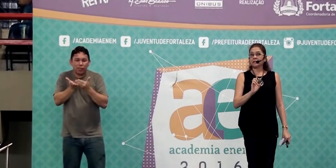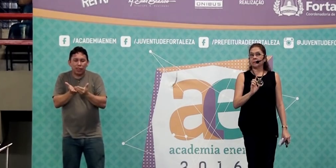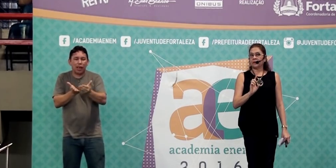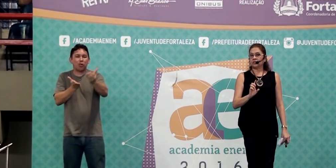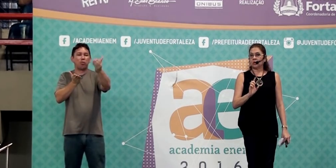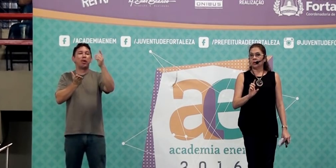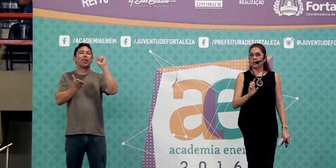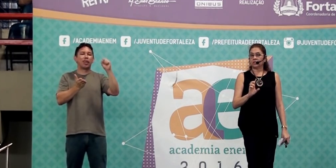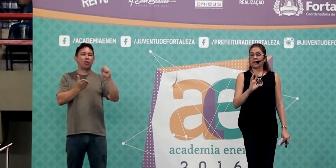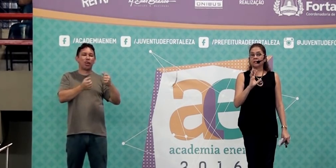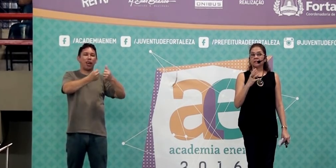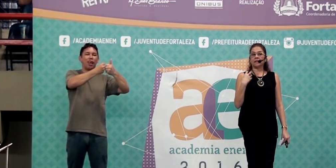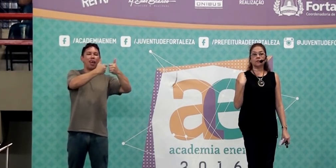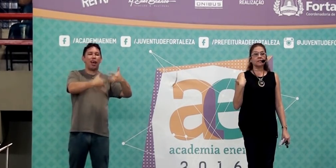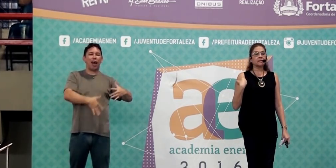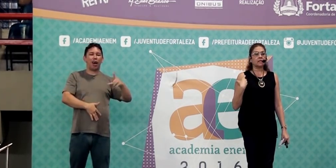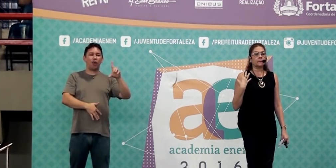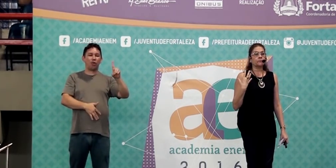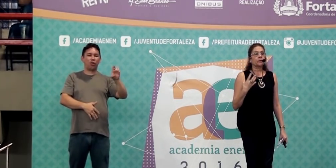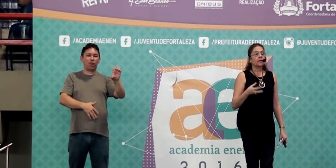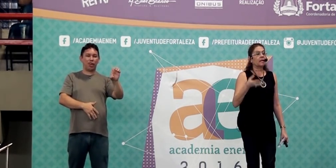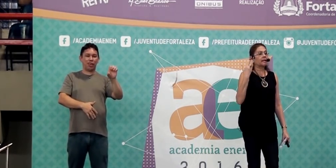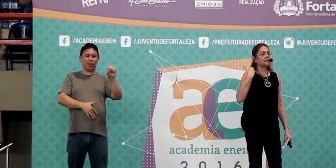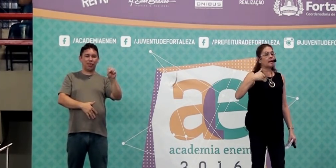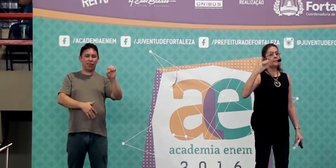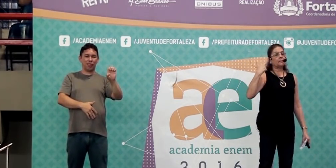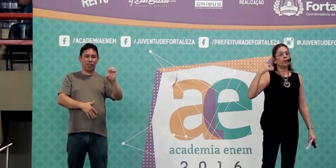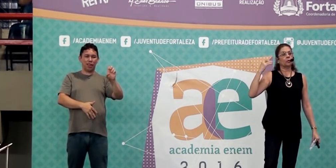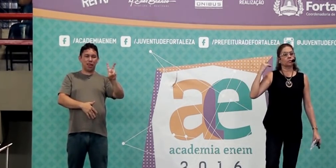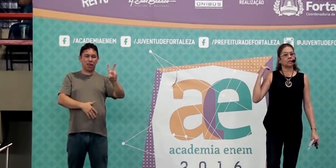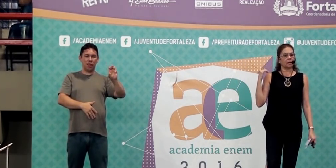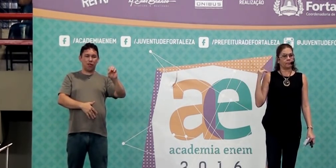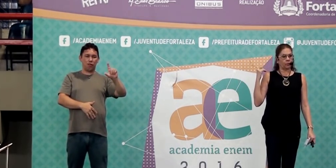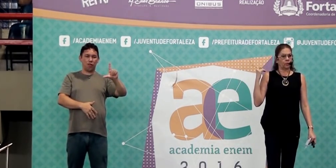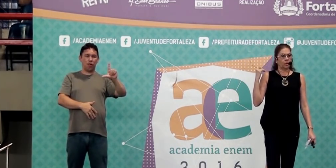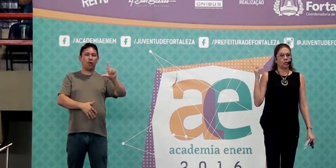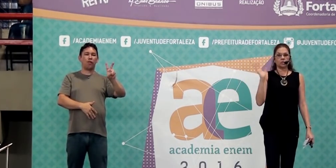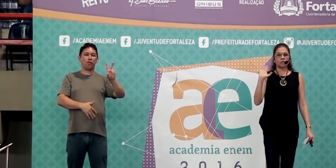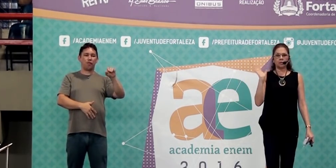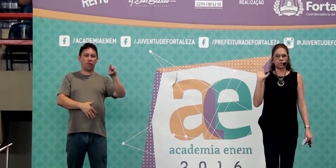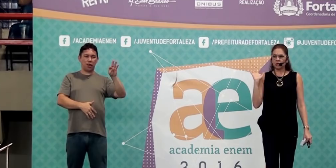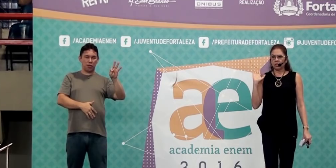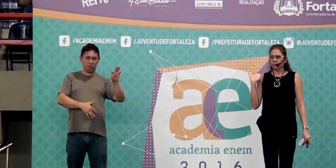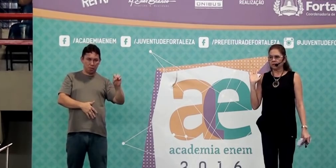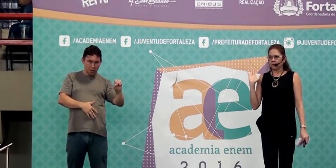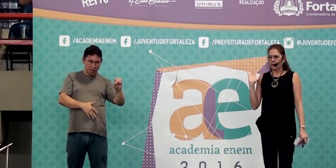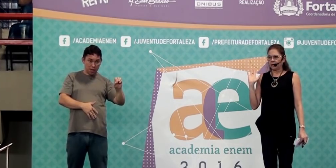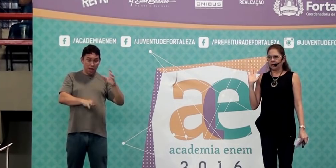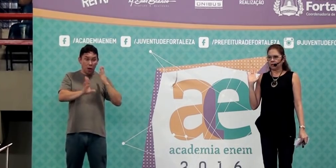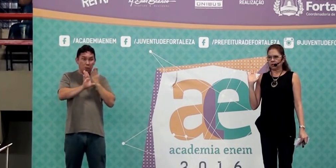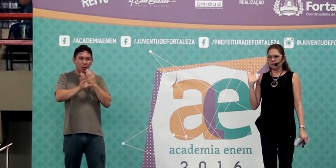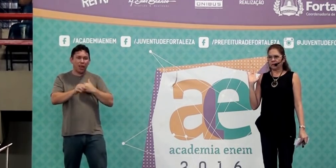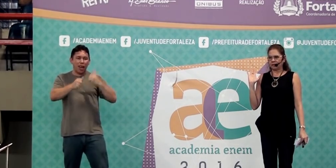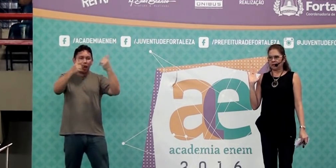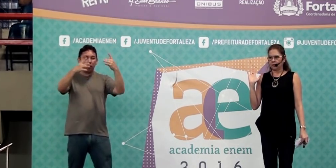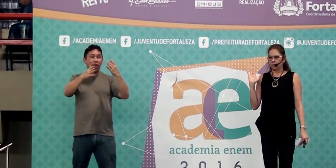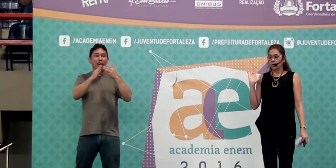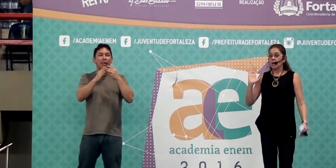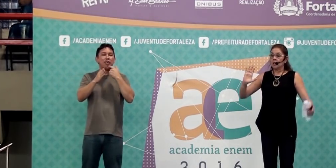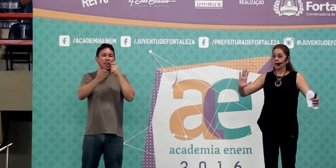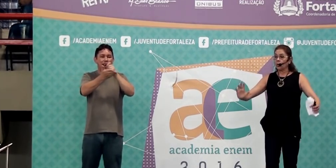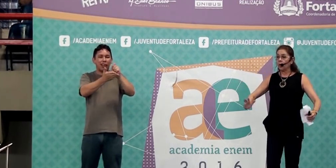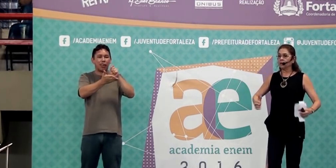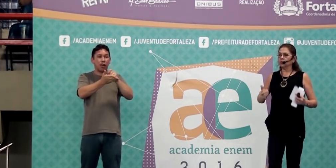Porque essa pessoa está dizendo assim, que até bem pouco tempo nós não tínhamos liberdade de